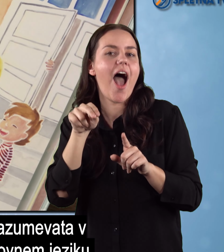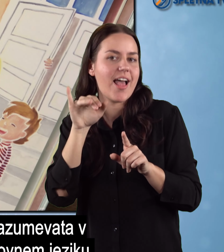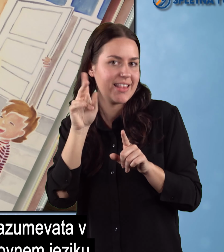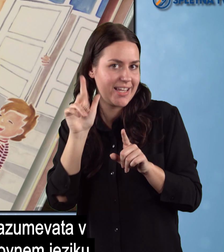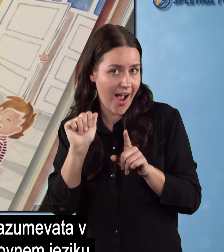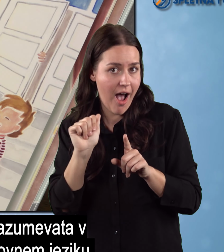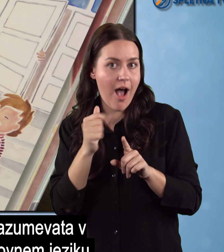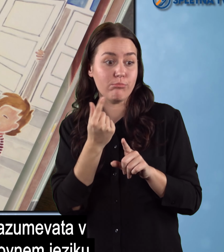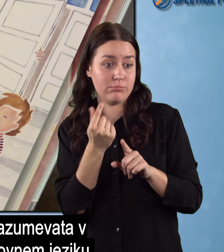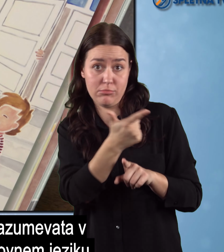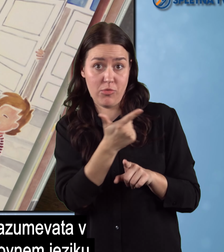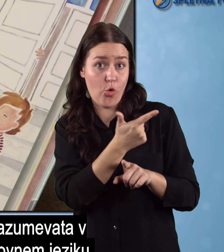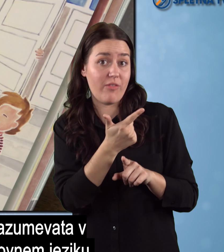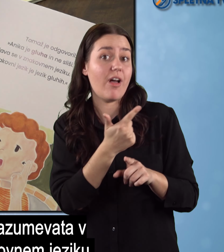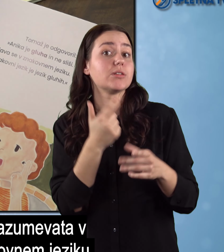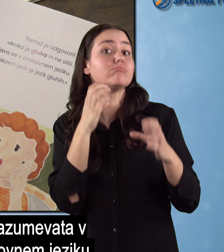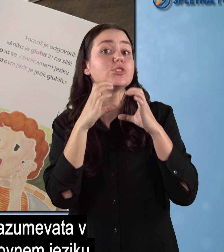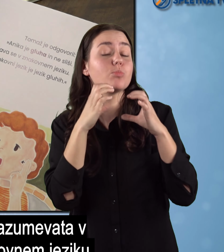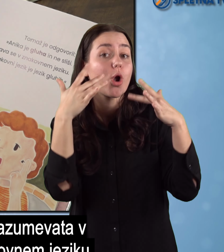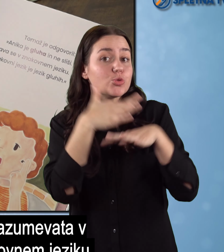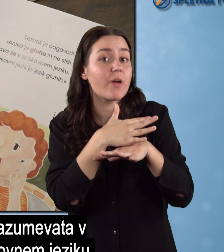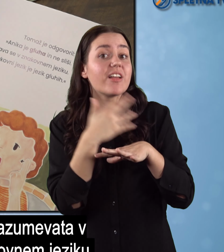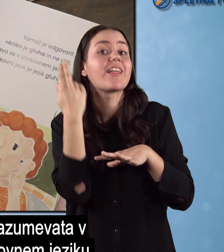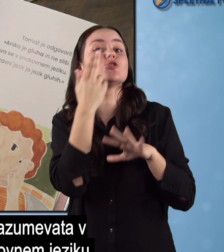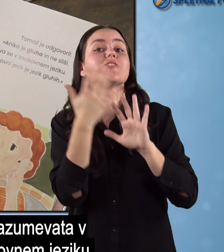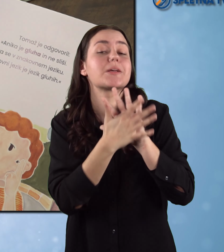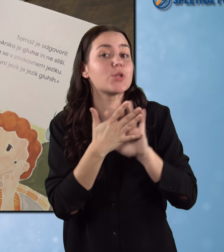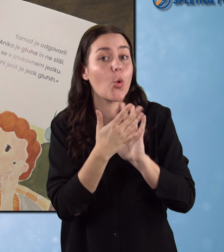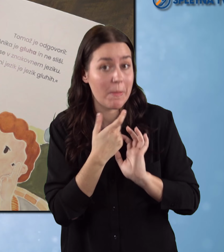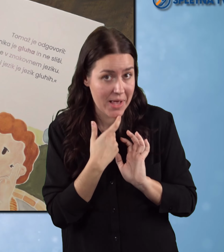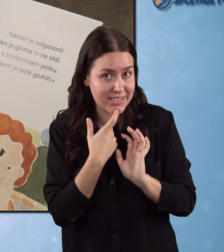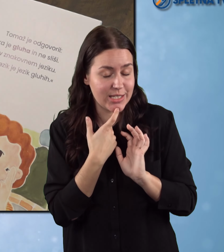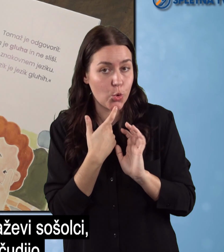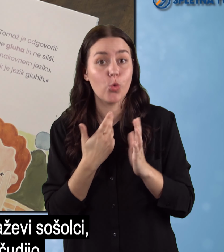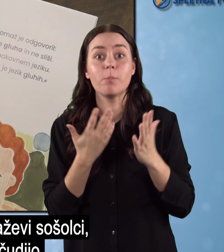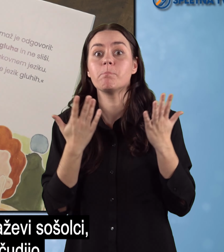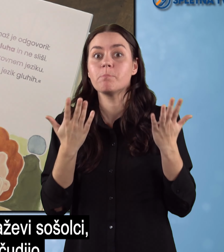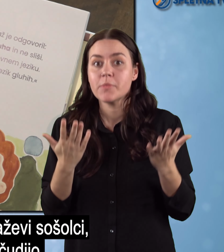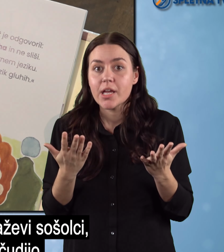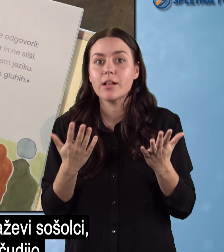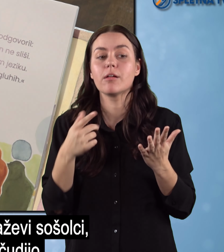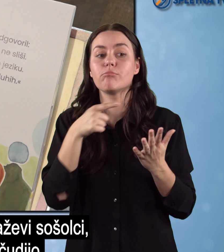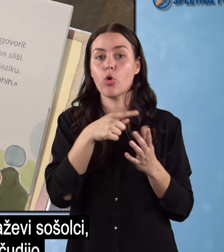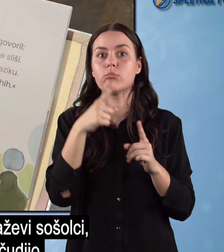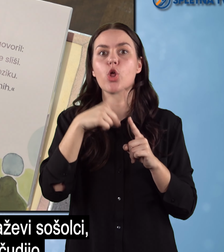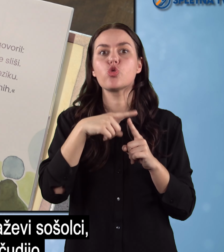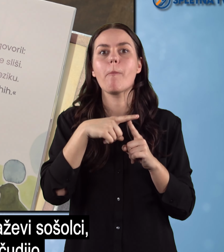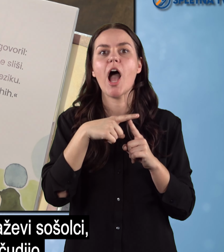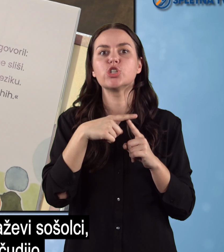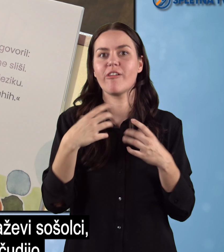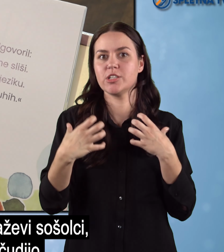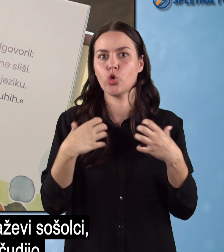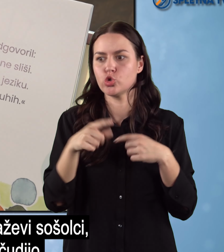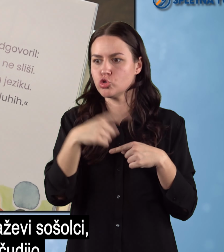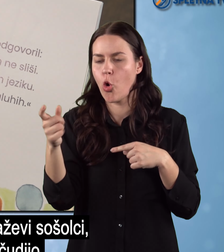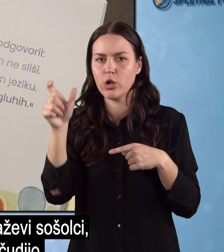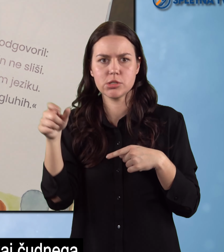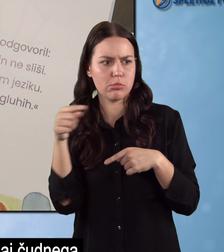katero se torej sporazumevata v slovenskem znakovnem jeziku. In ko to Tomaževi sošolci vidijo, se